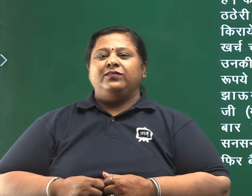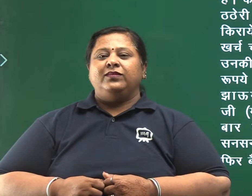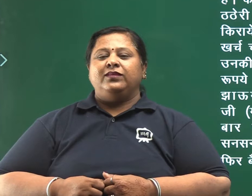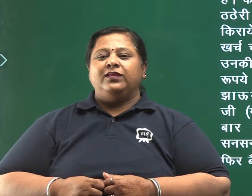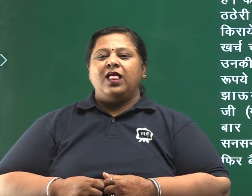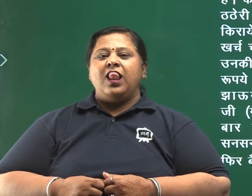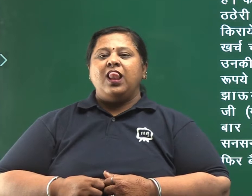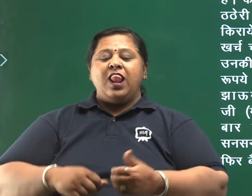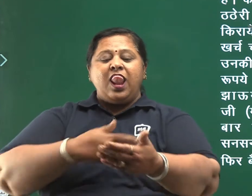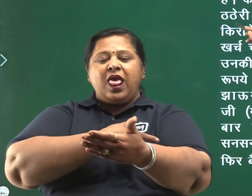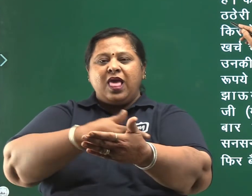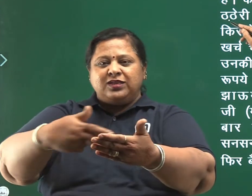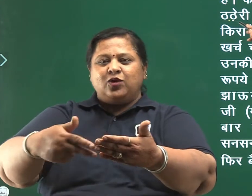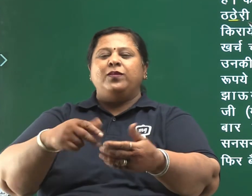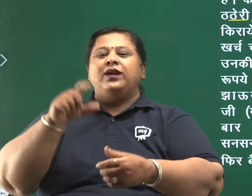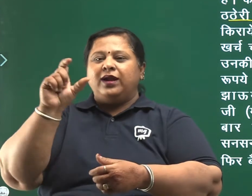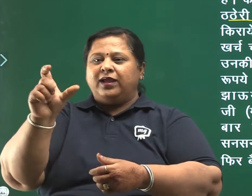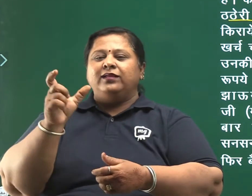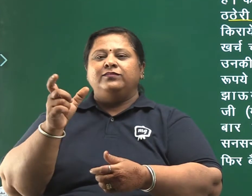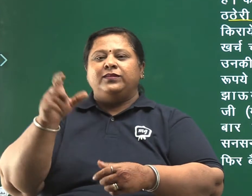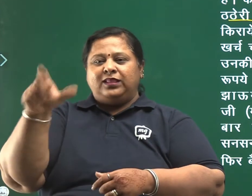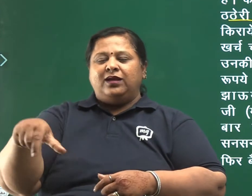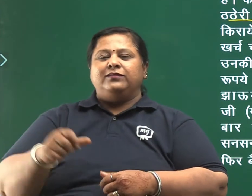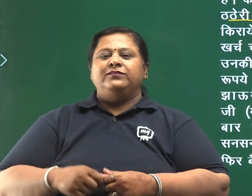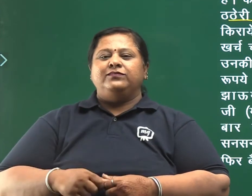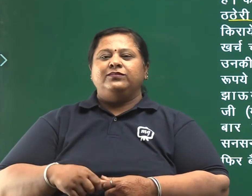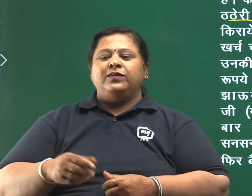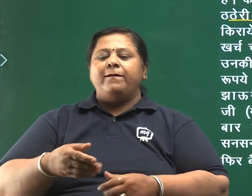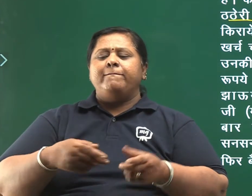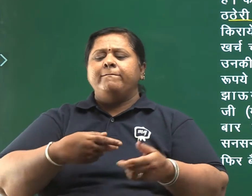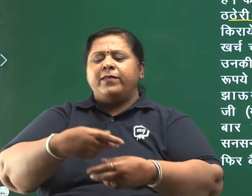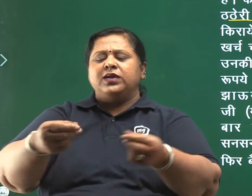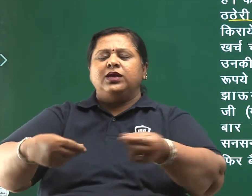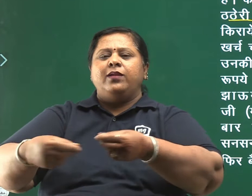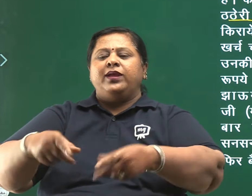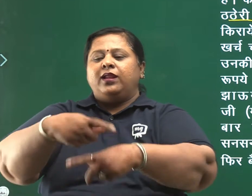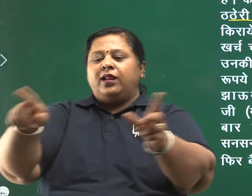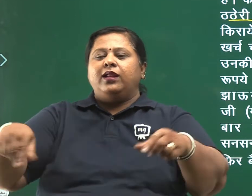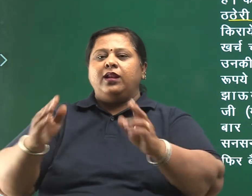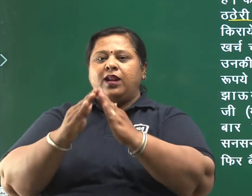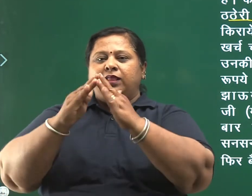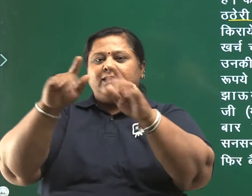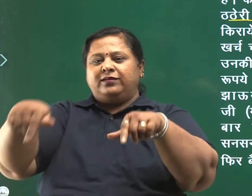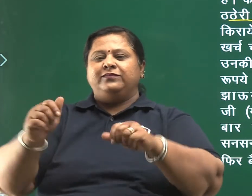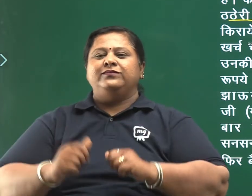लाला झावमल ठटेरी बाजार में रहते थे।